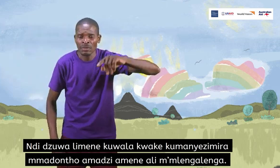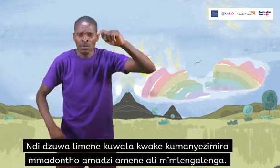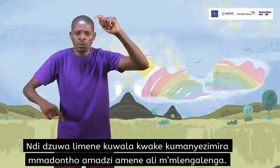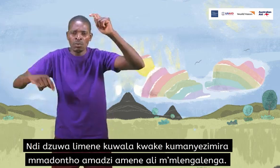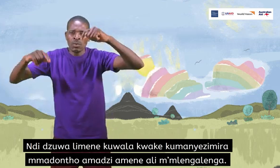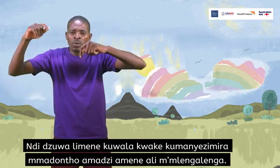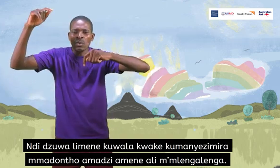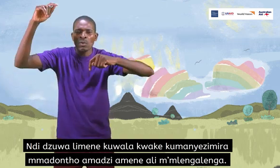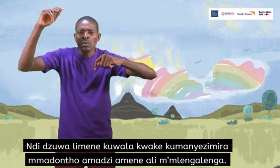mumlengalenga.